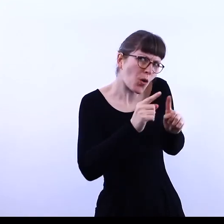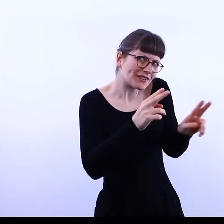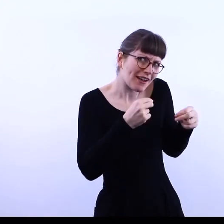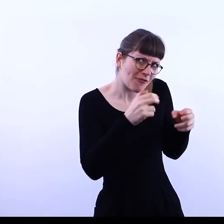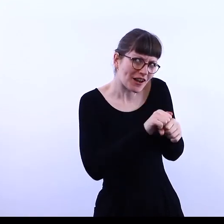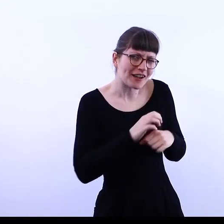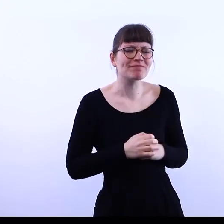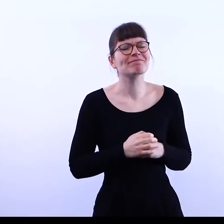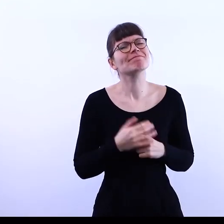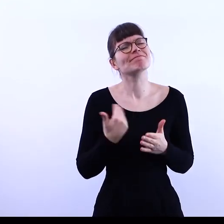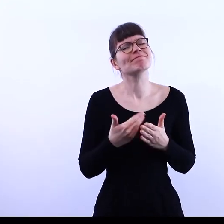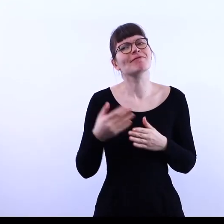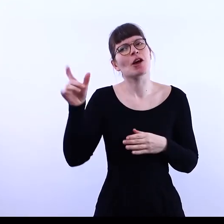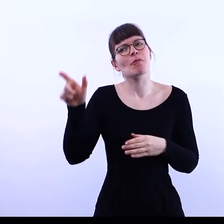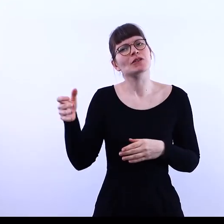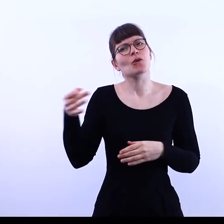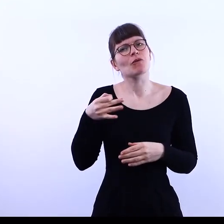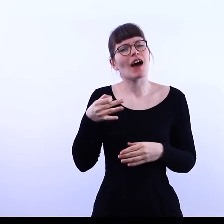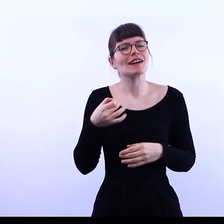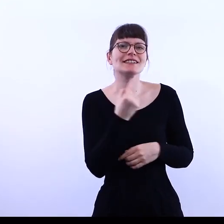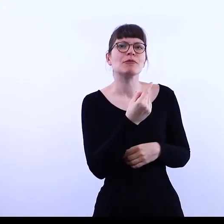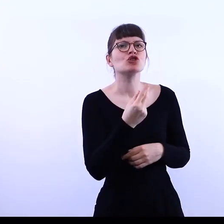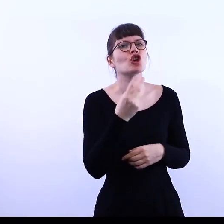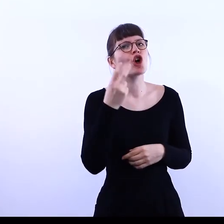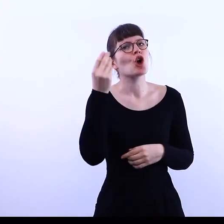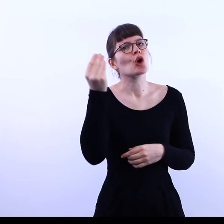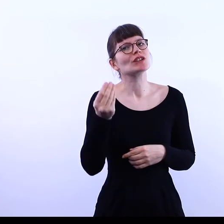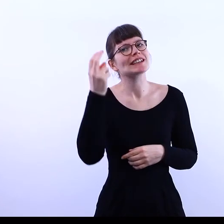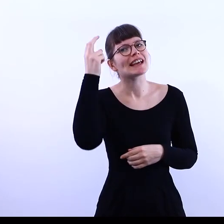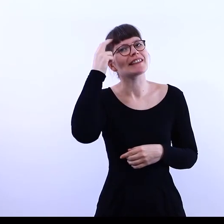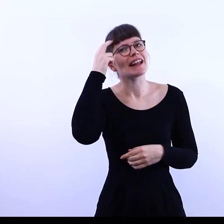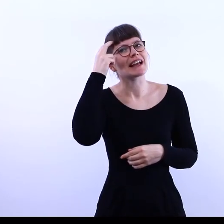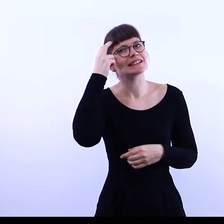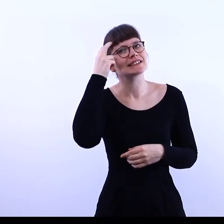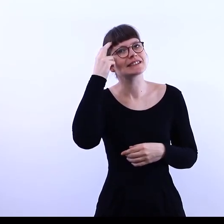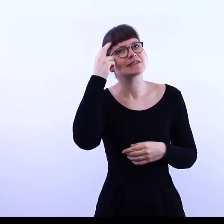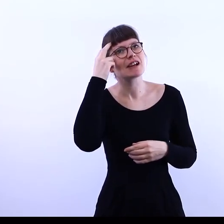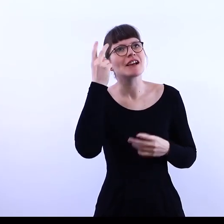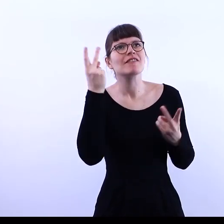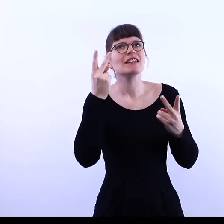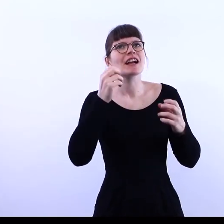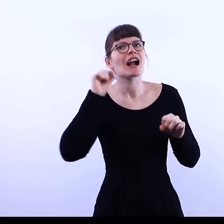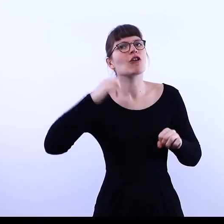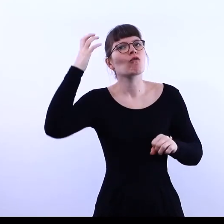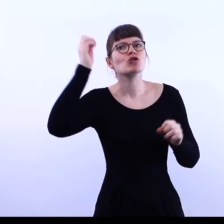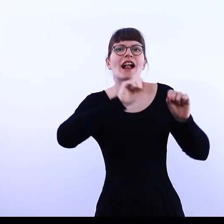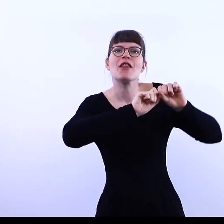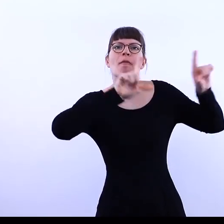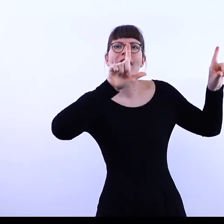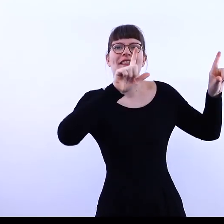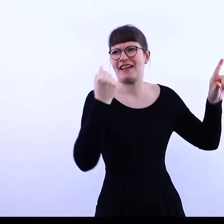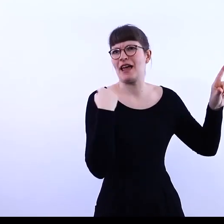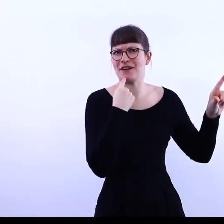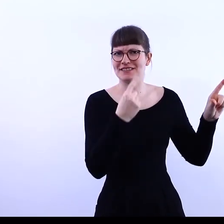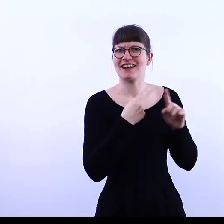fragt hier nämlich jemand, wie würden Sie denn künstliche Intelligenz bildlich darstellen, um sie etwas anfassbarer zu machen? Das Bild des Taxifahrers hatten